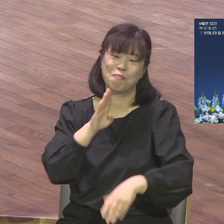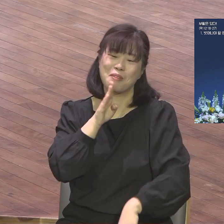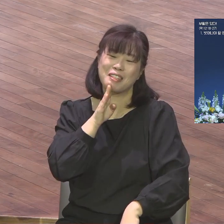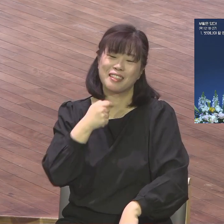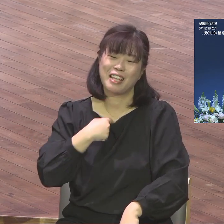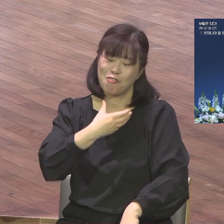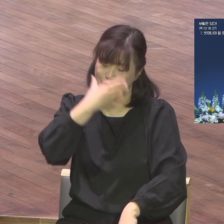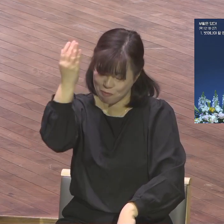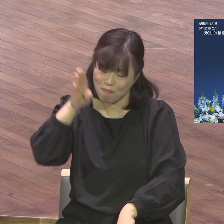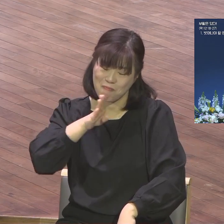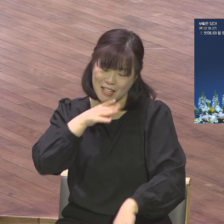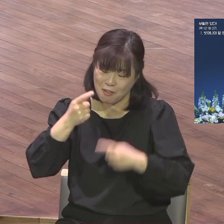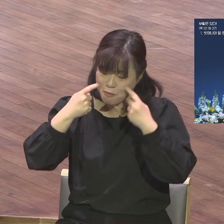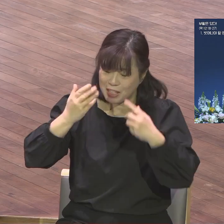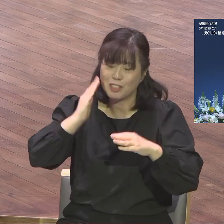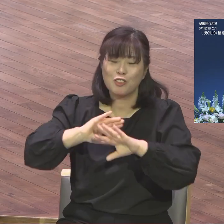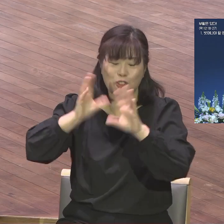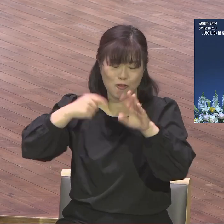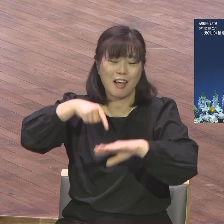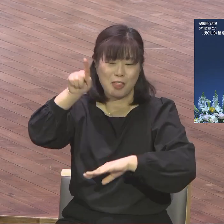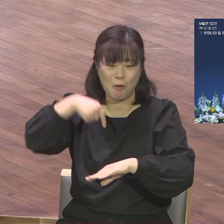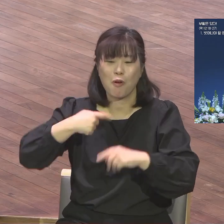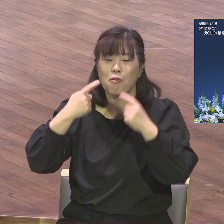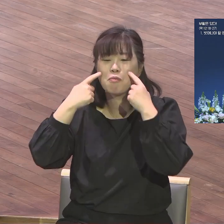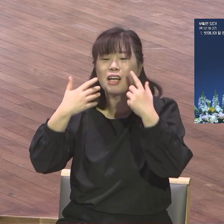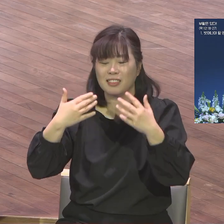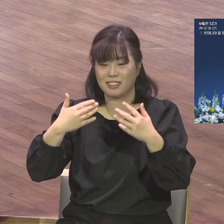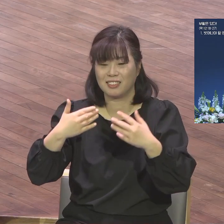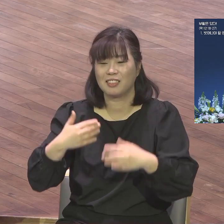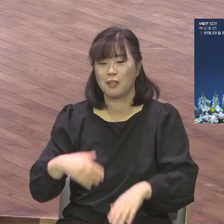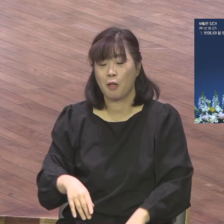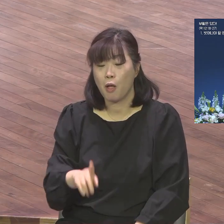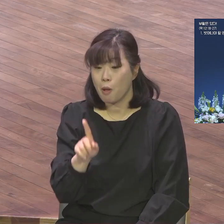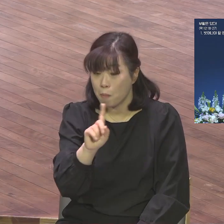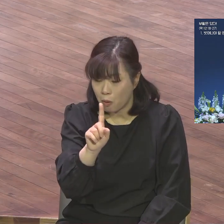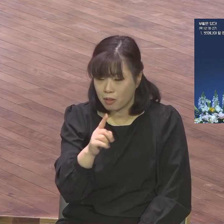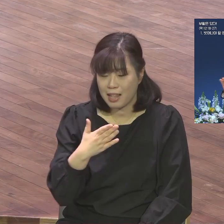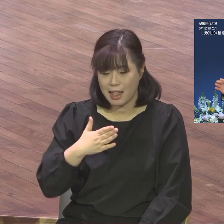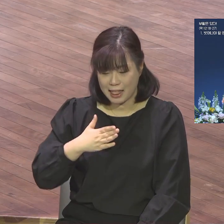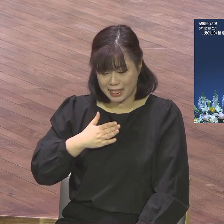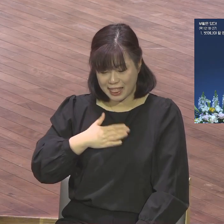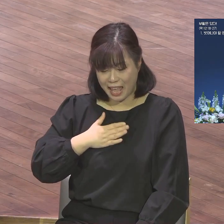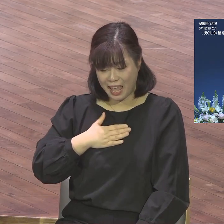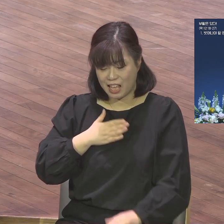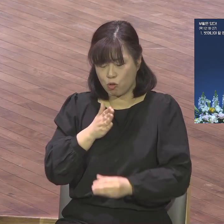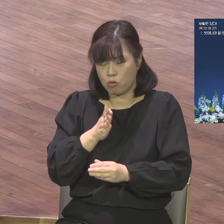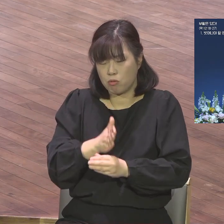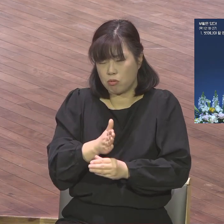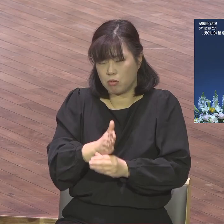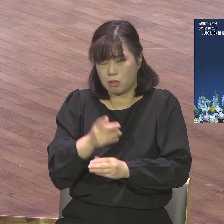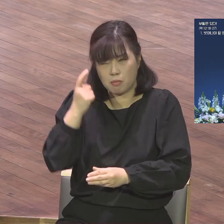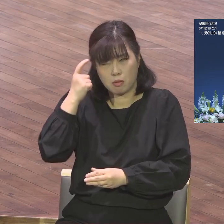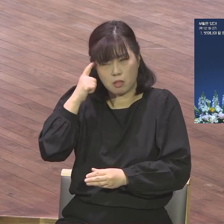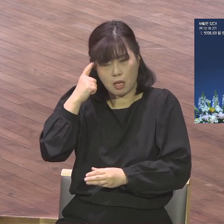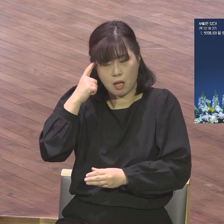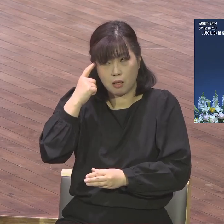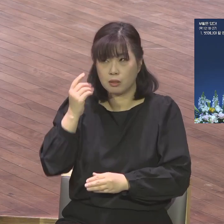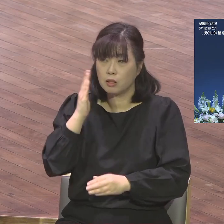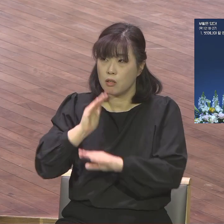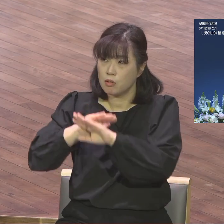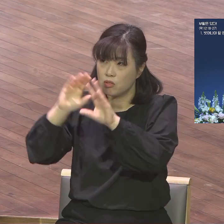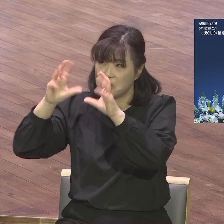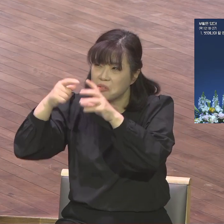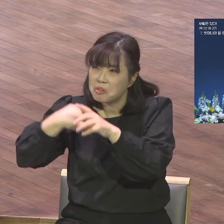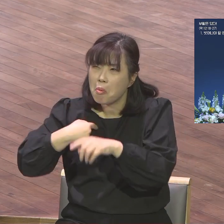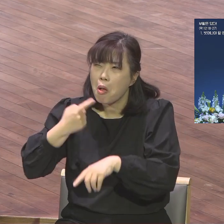연장선상으로 생각을 해요. 자꾸 세상의 연장선상, 세상의 연장선상 조금 더 나을 거 그럴 바에 미쳤다고